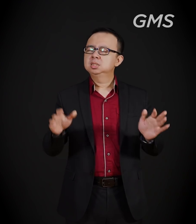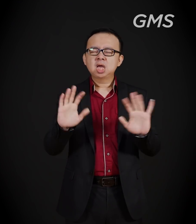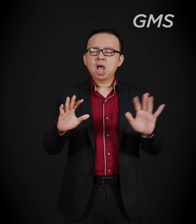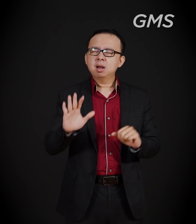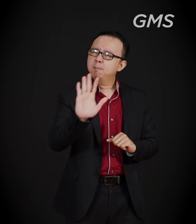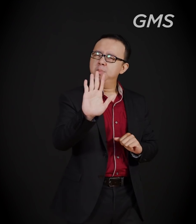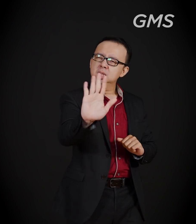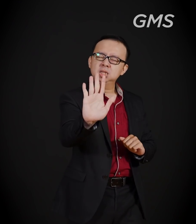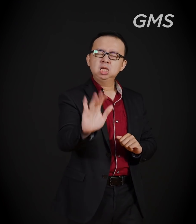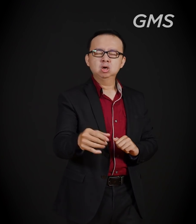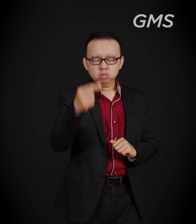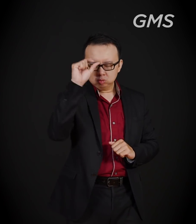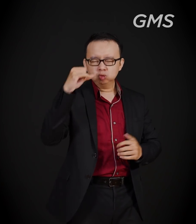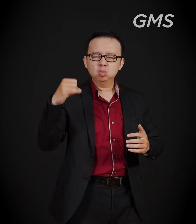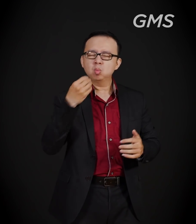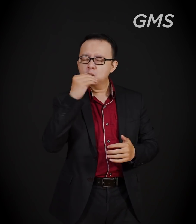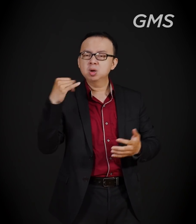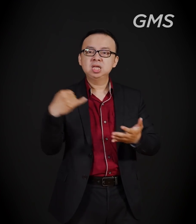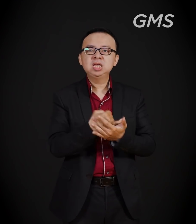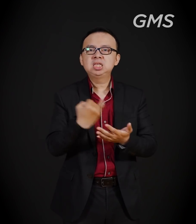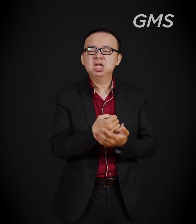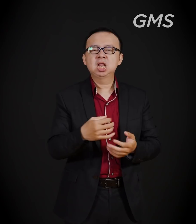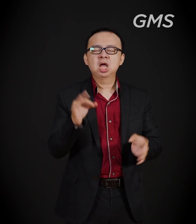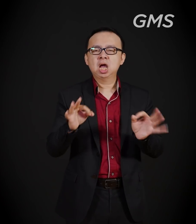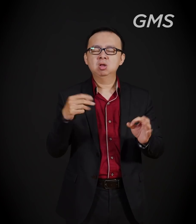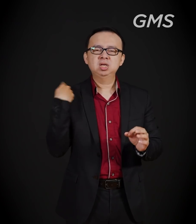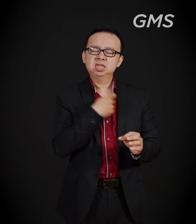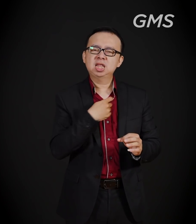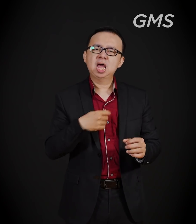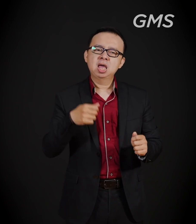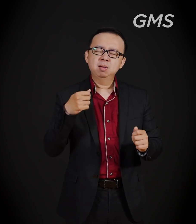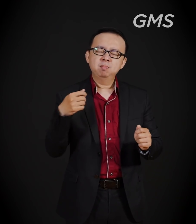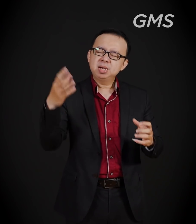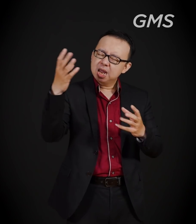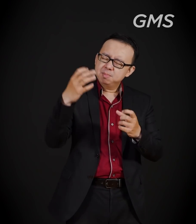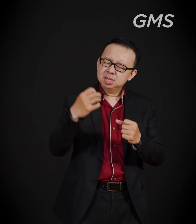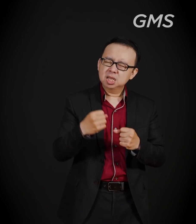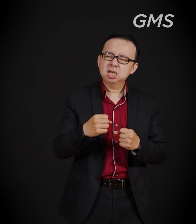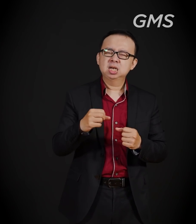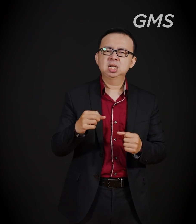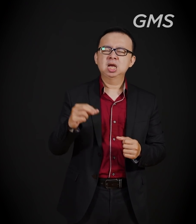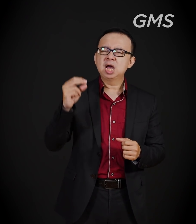berhenti. Hanya karena saudara menghadapi hal-hal yang tidak saudara pikirkan atau tidak saudara rencanakan.